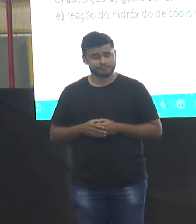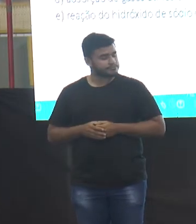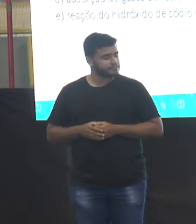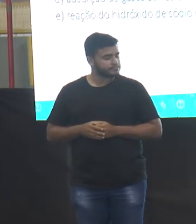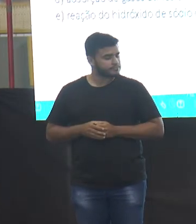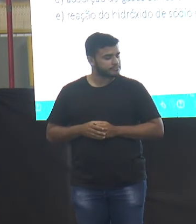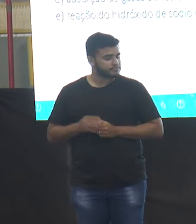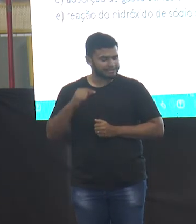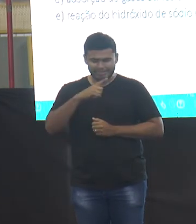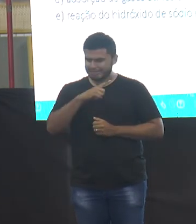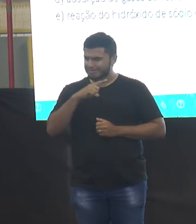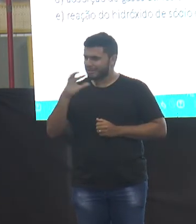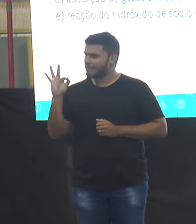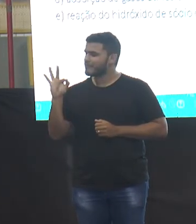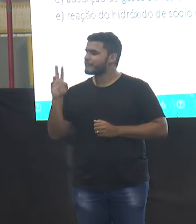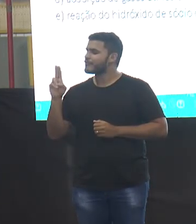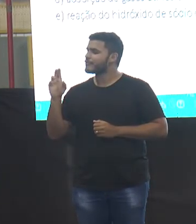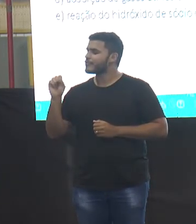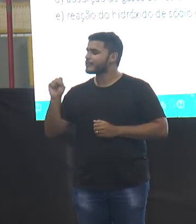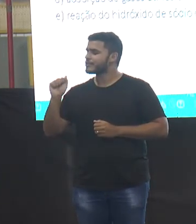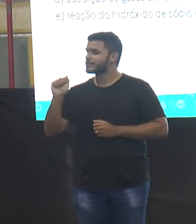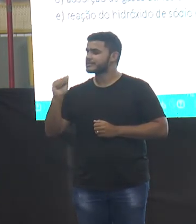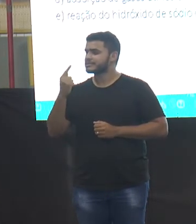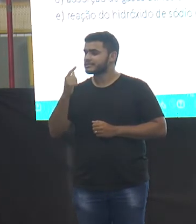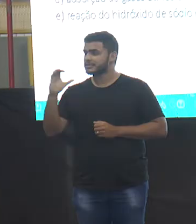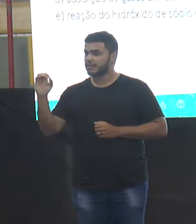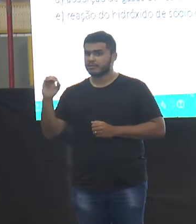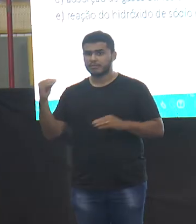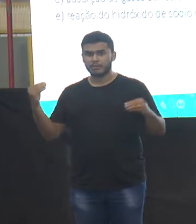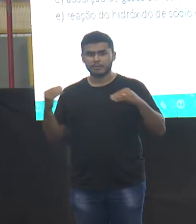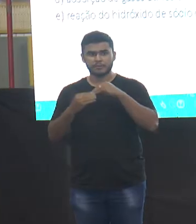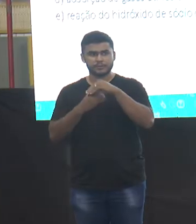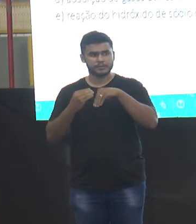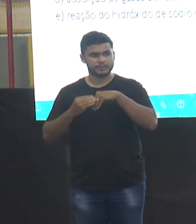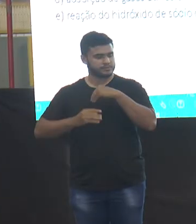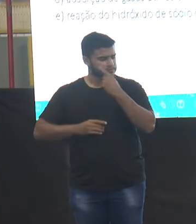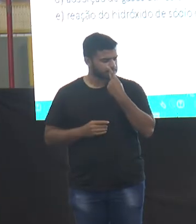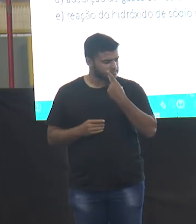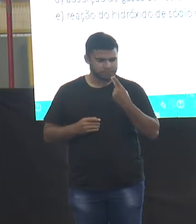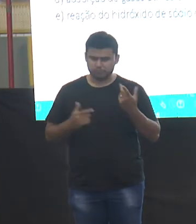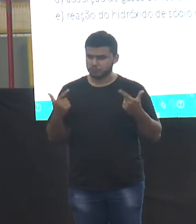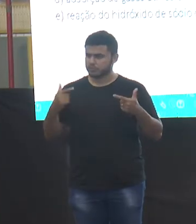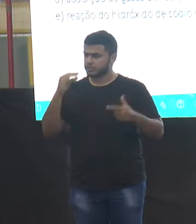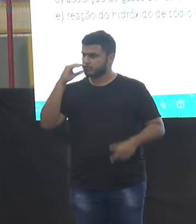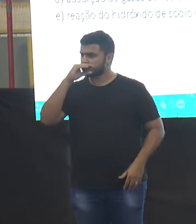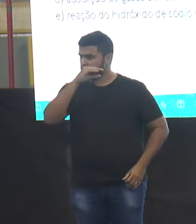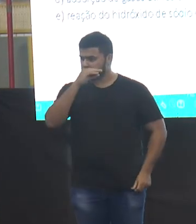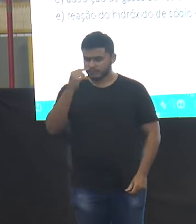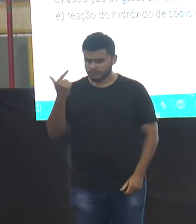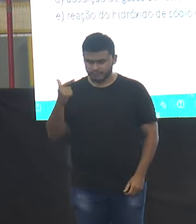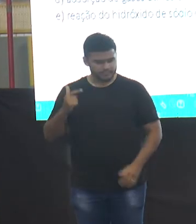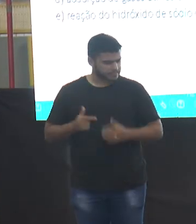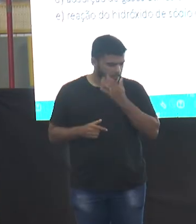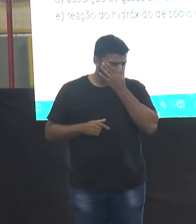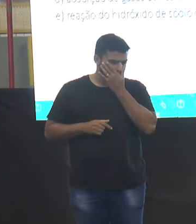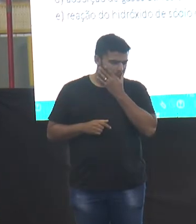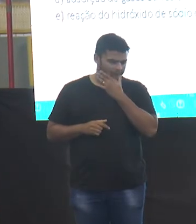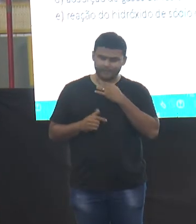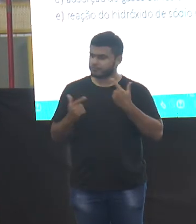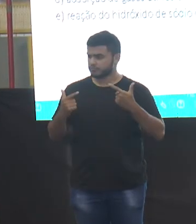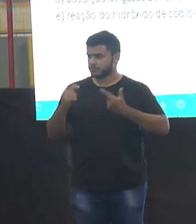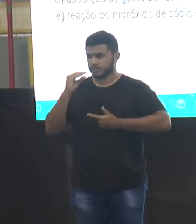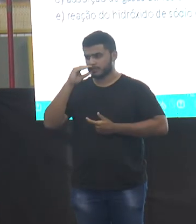tem fusão. Gente, para ter fusão tem que ganhar calor. Eu tenho que esquentar. Ele não falou que